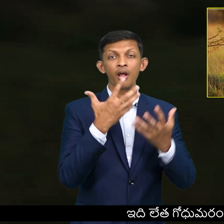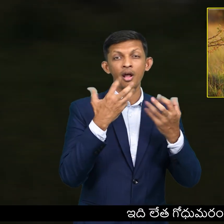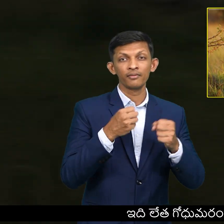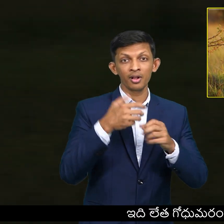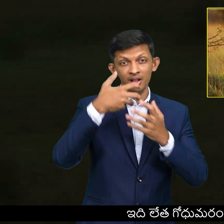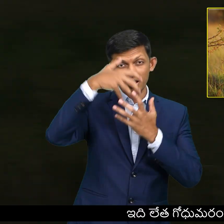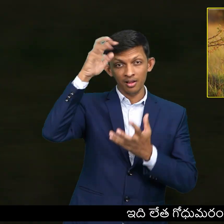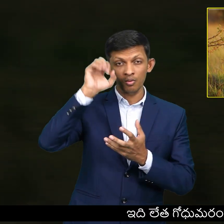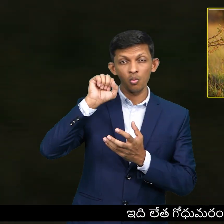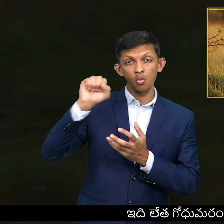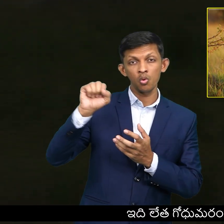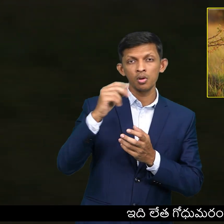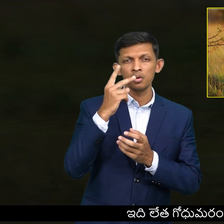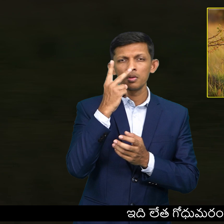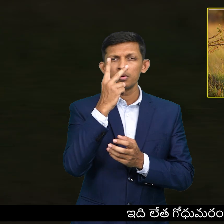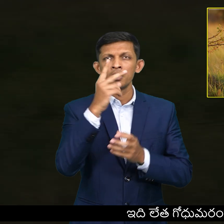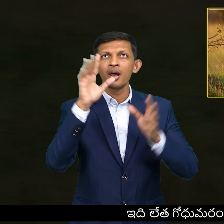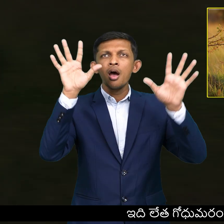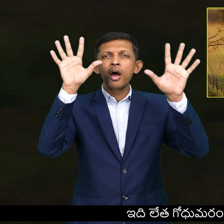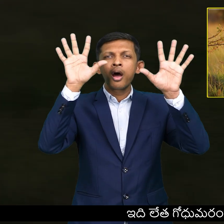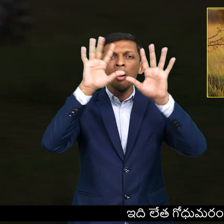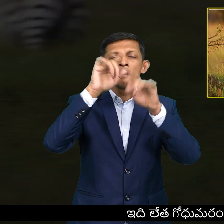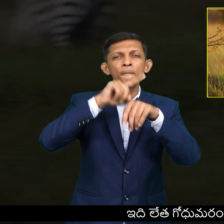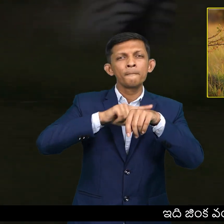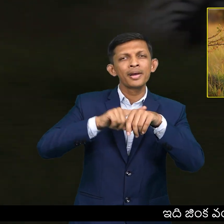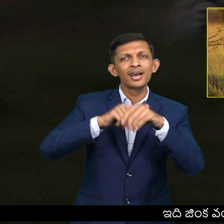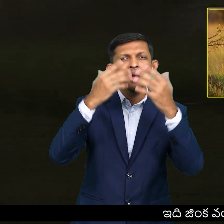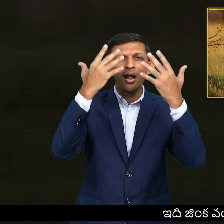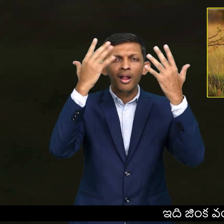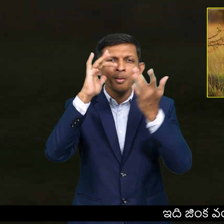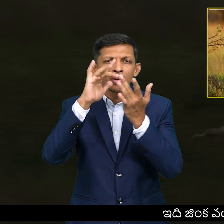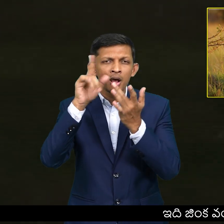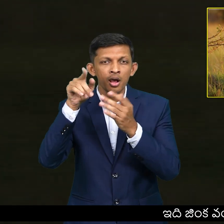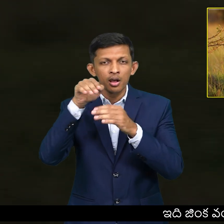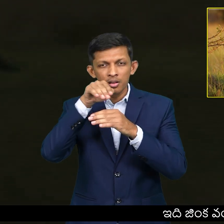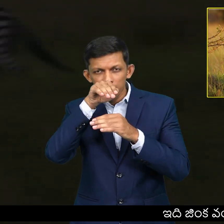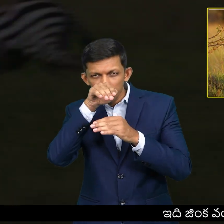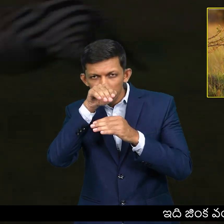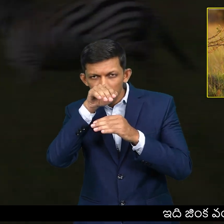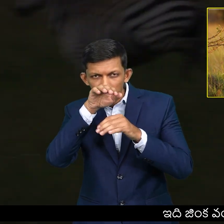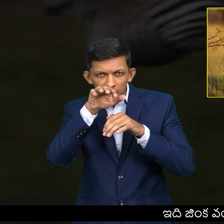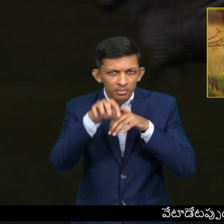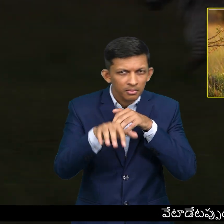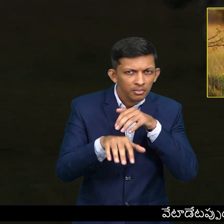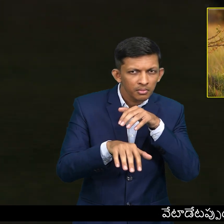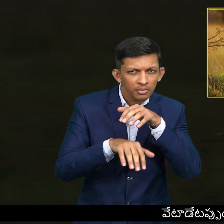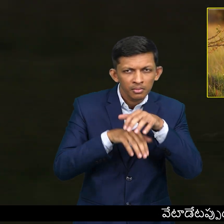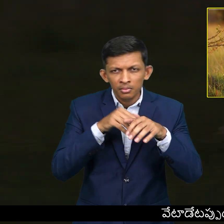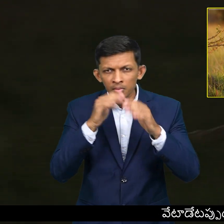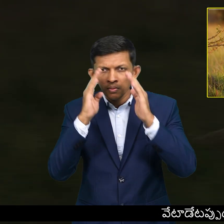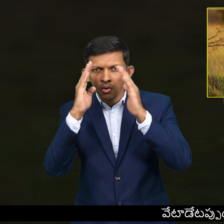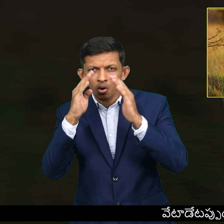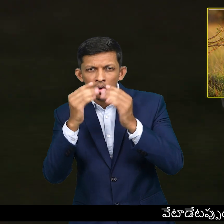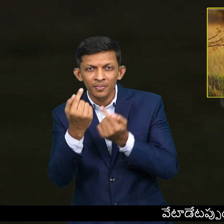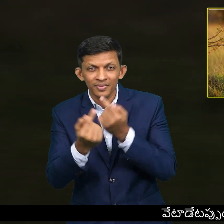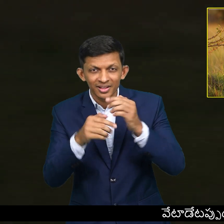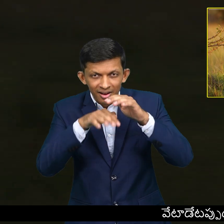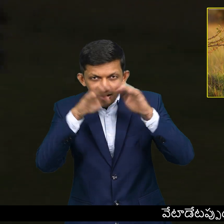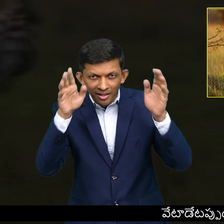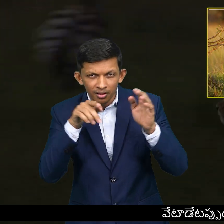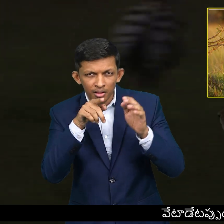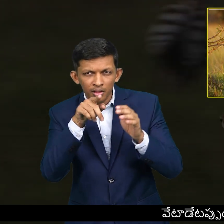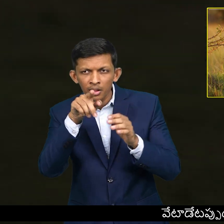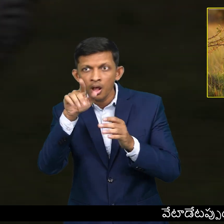ఇది లేత గోధుమ రంగును కలిగి ఉంటుంది. ఇది జింక వంటి జంతువుల కోసం వేటాడేటప్పుడు